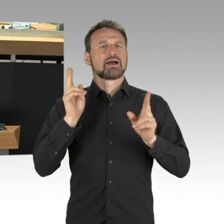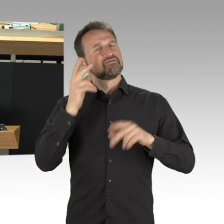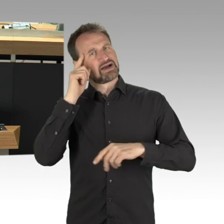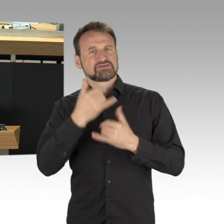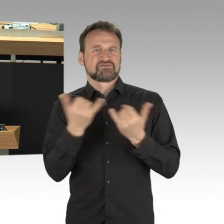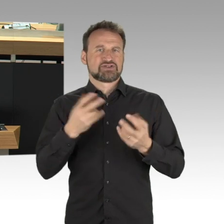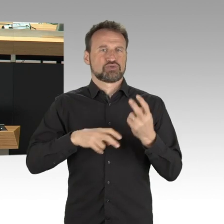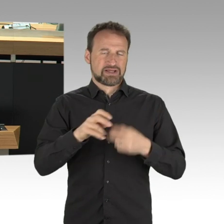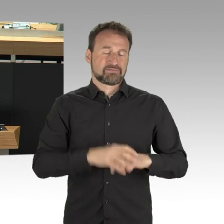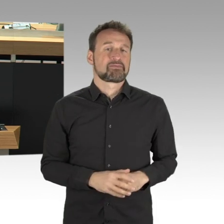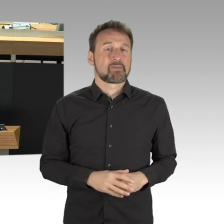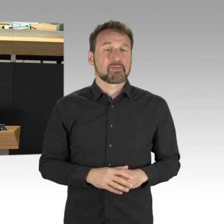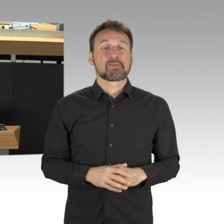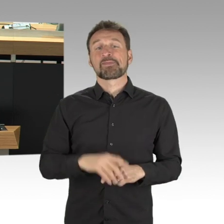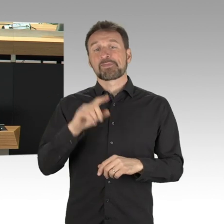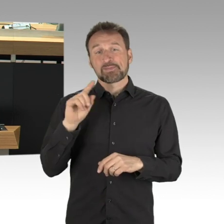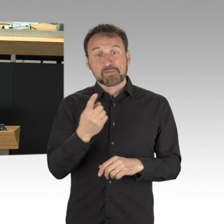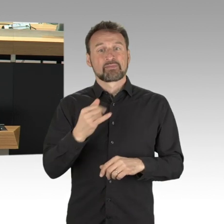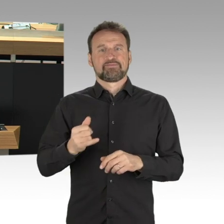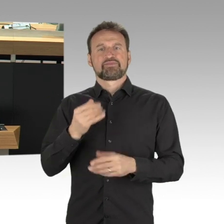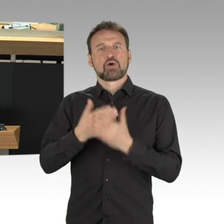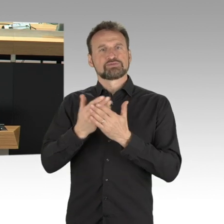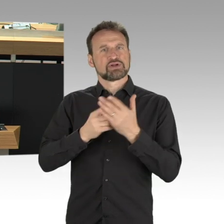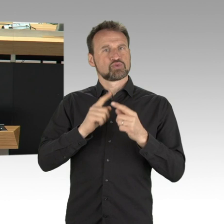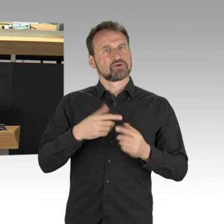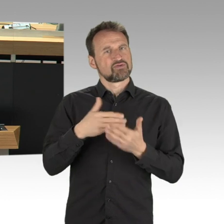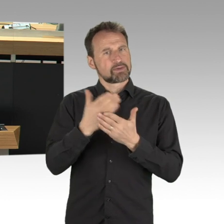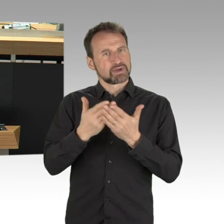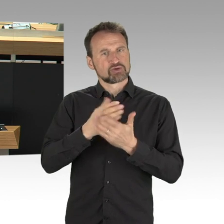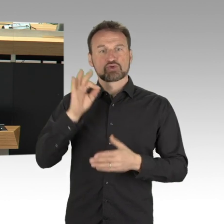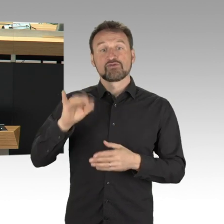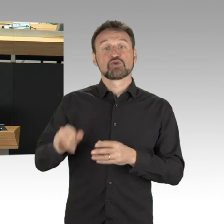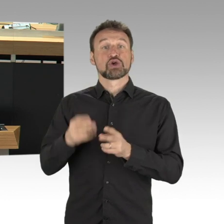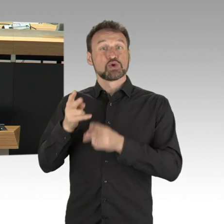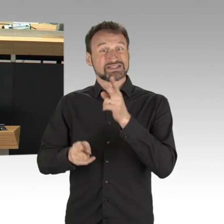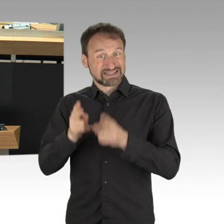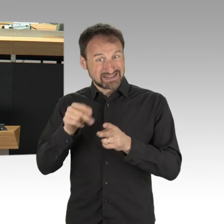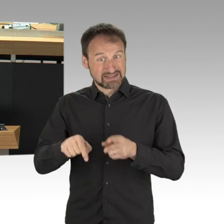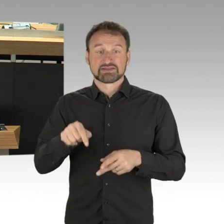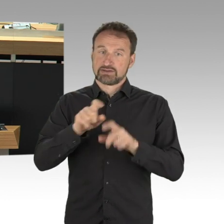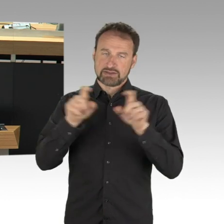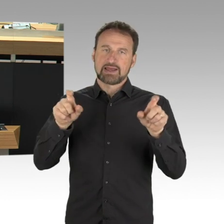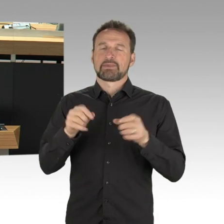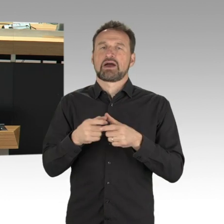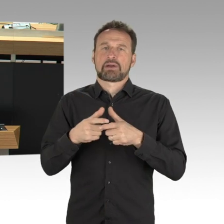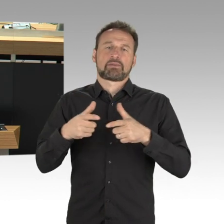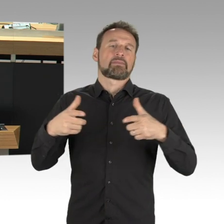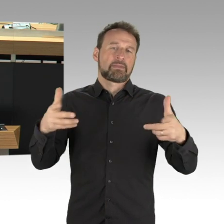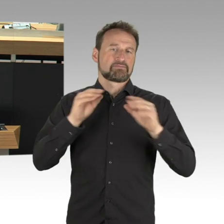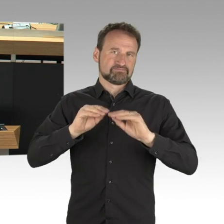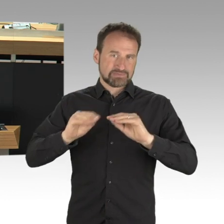Thema Antisemitismusprävention ausgebaut. Die Polizei Berlin hat übrigens die erwähnte Arbeitsdefinition Antisemitismus bereits